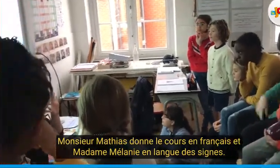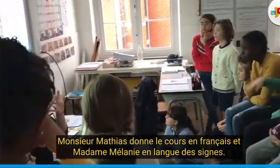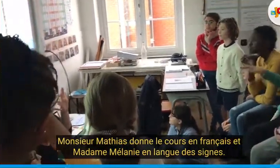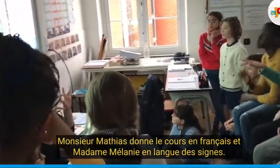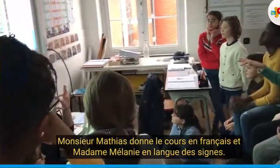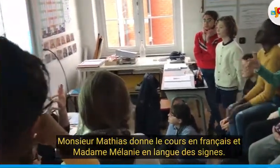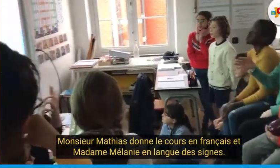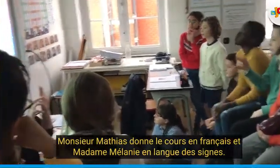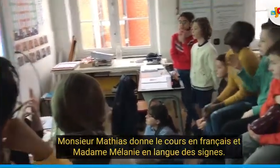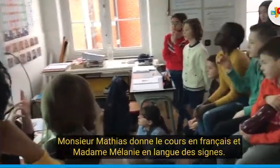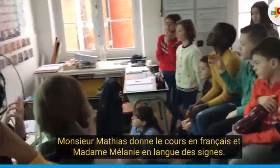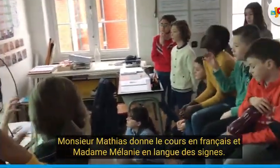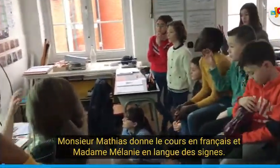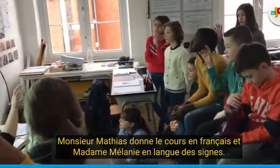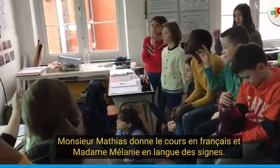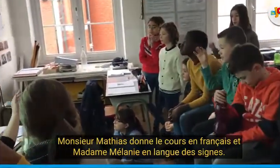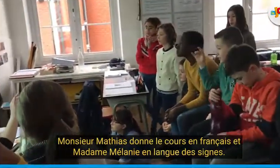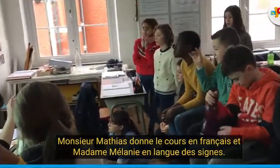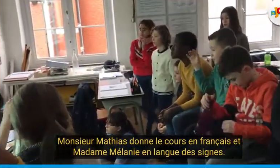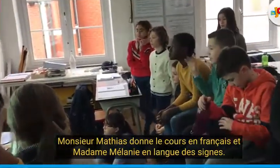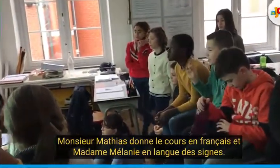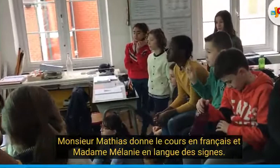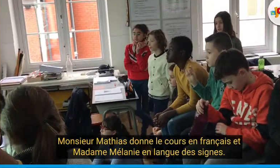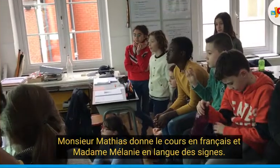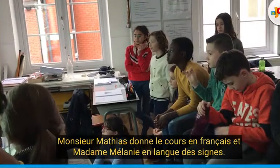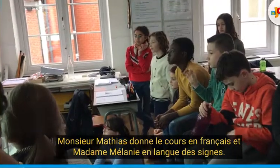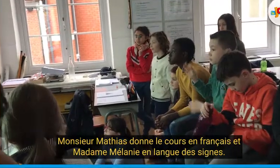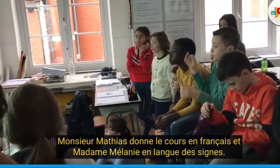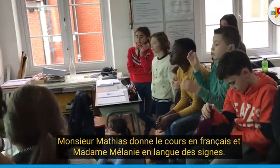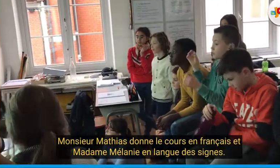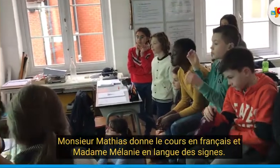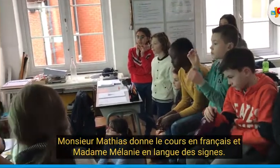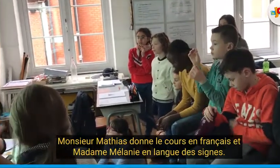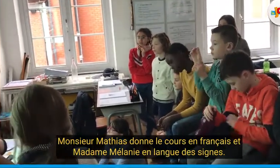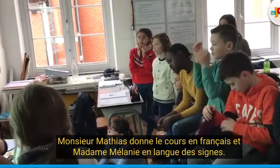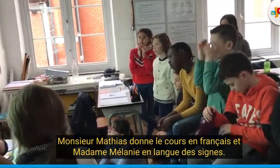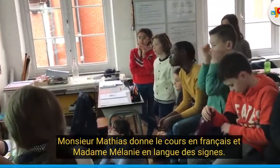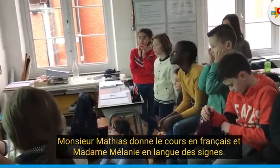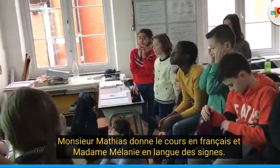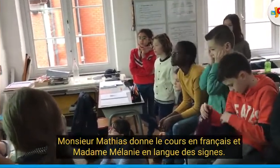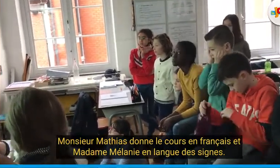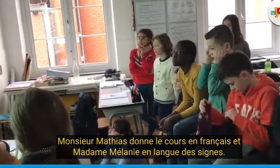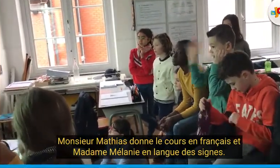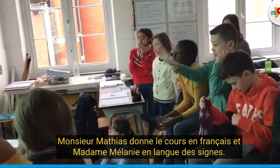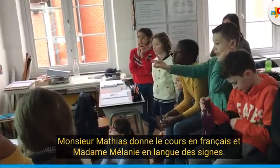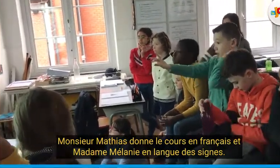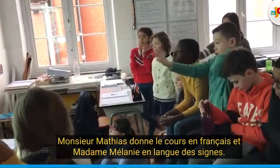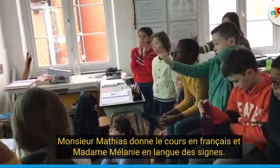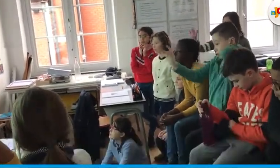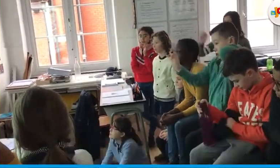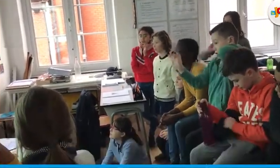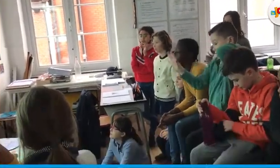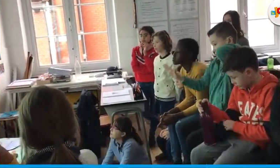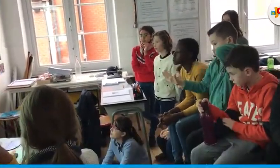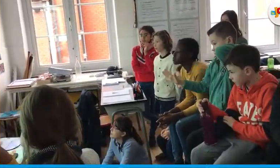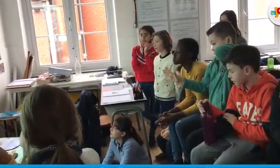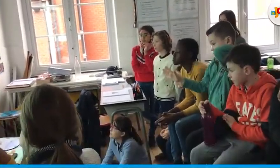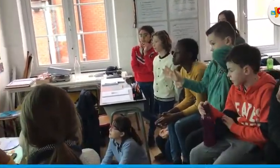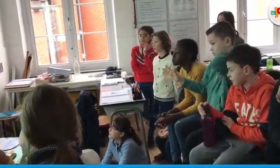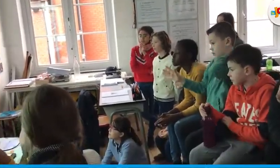on a dû reconstruire énormément de choses et donc le peintre Fernand Léger était assez admiratif des ouvriers.